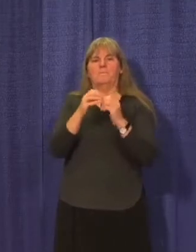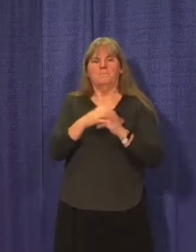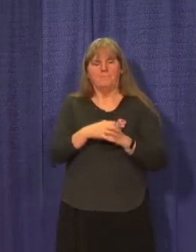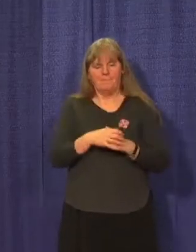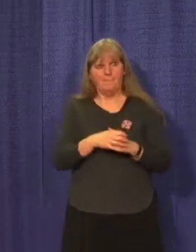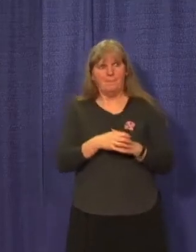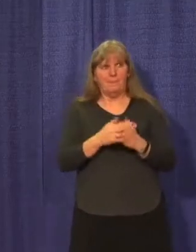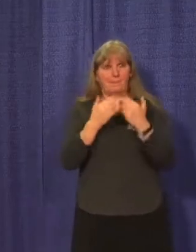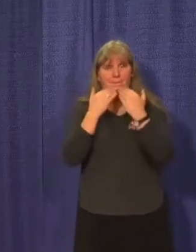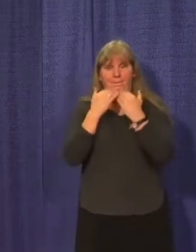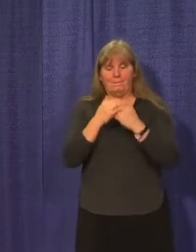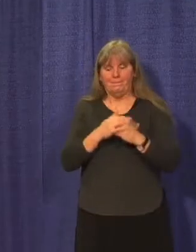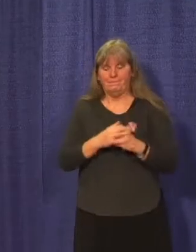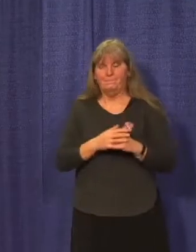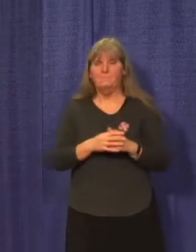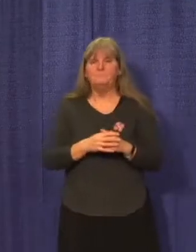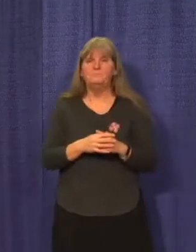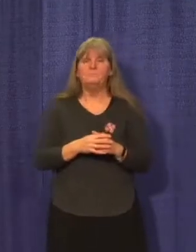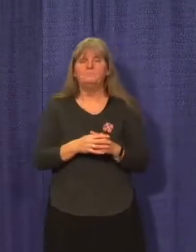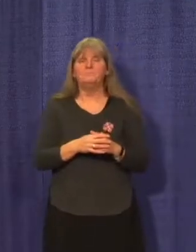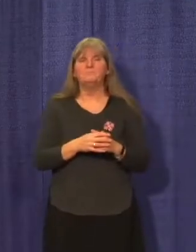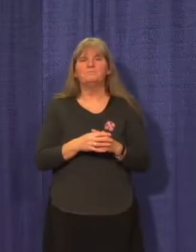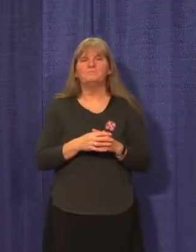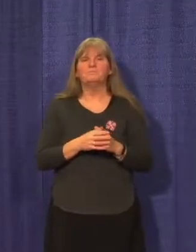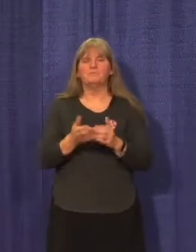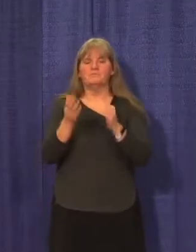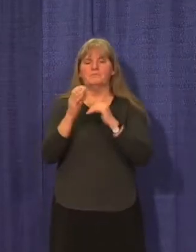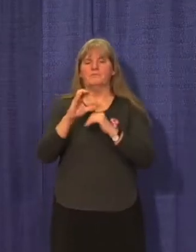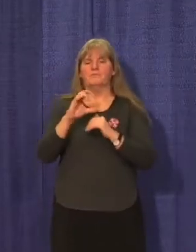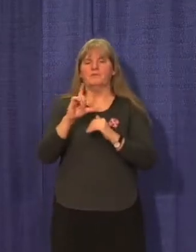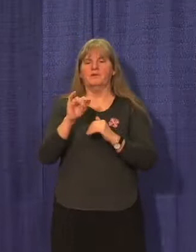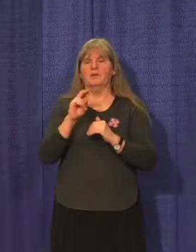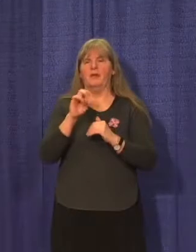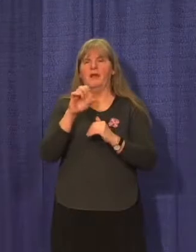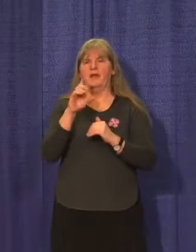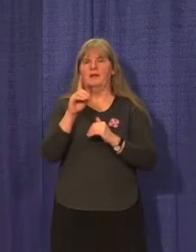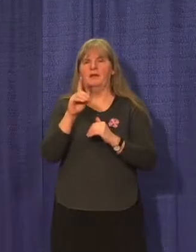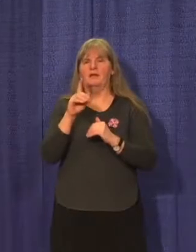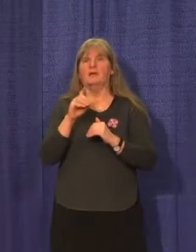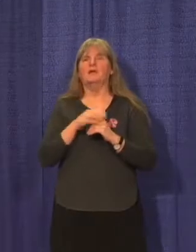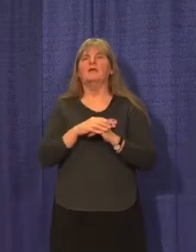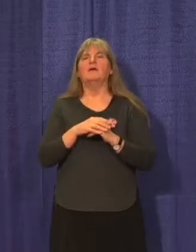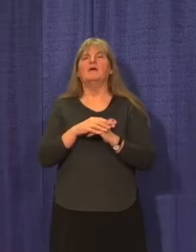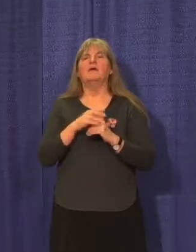Thank you. Excuse me. We'll move to Claudiane, Radio-Canada.